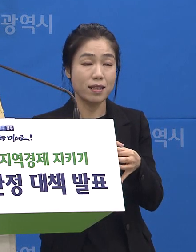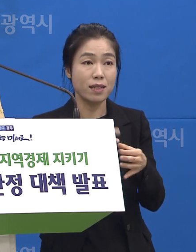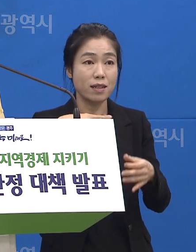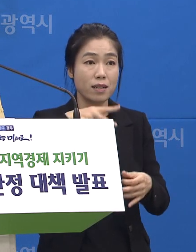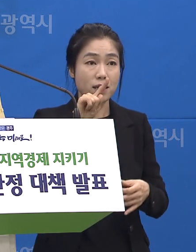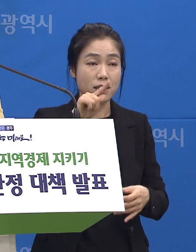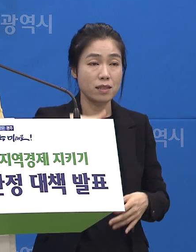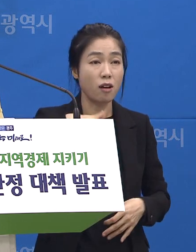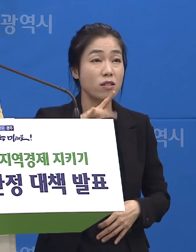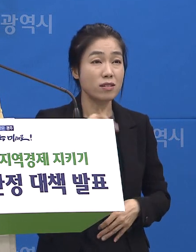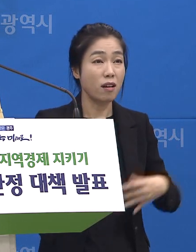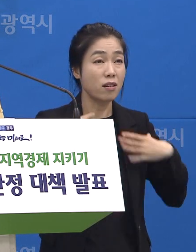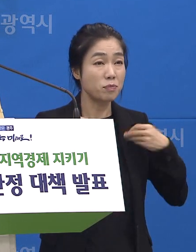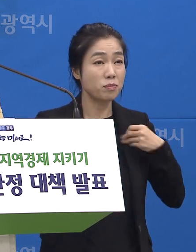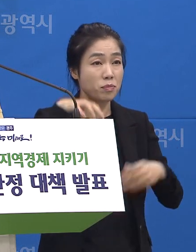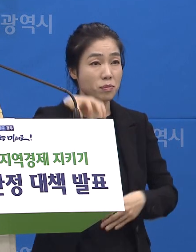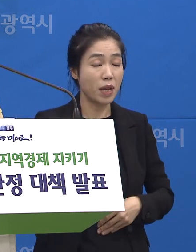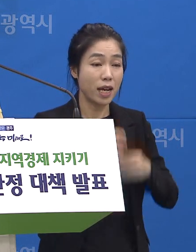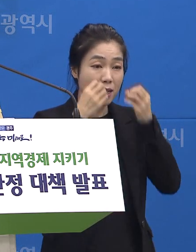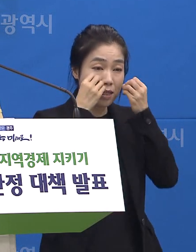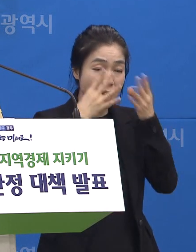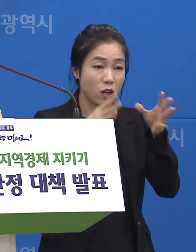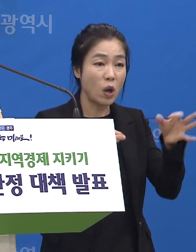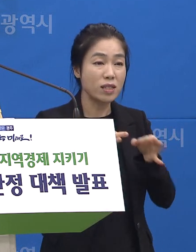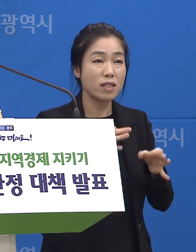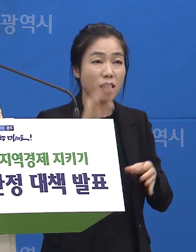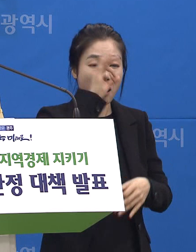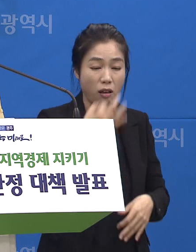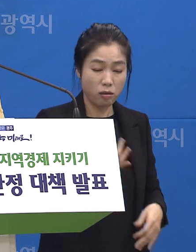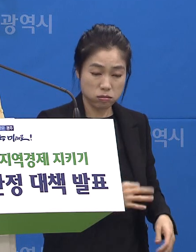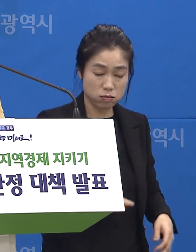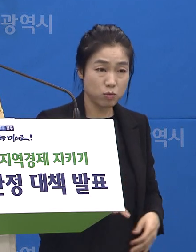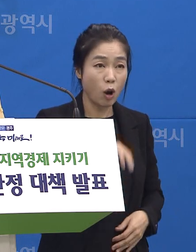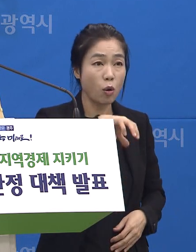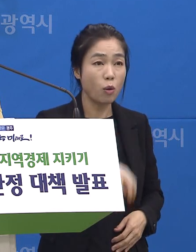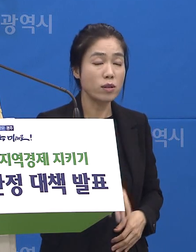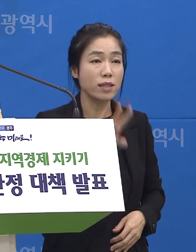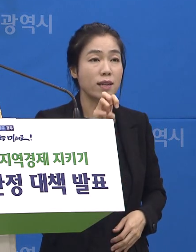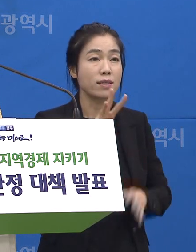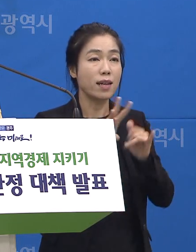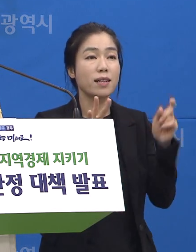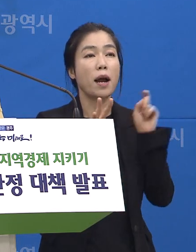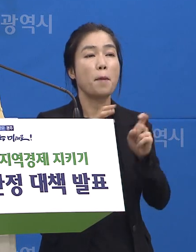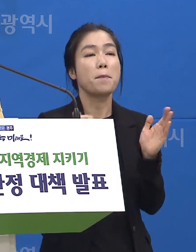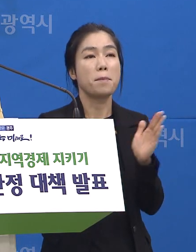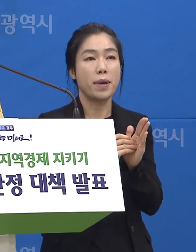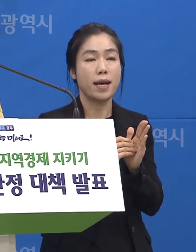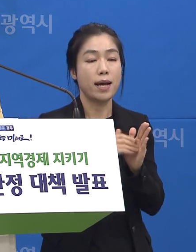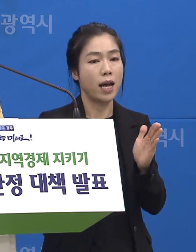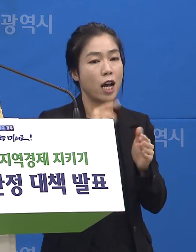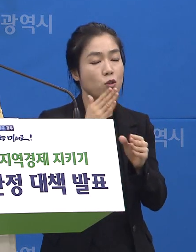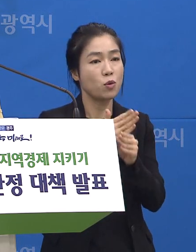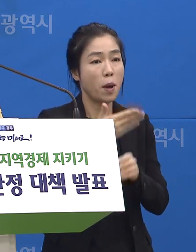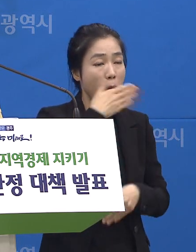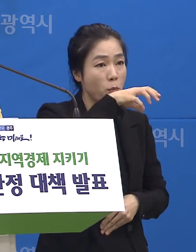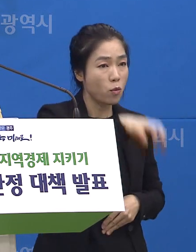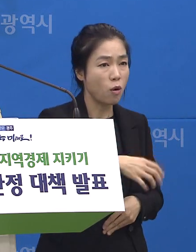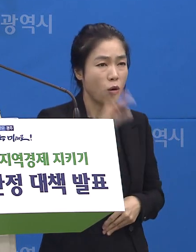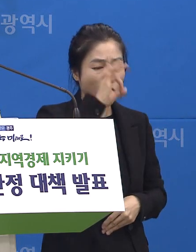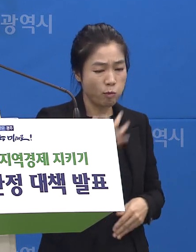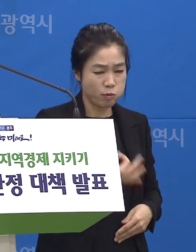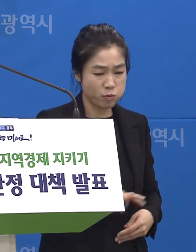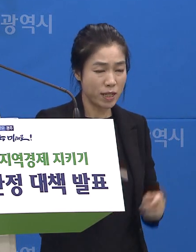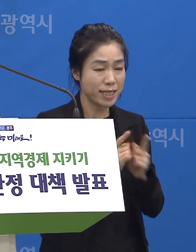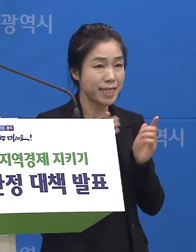석정 사우나, 그리고 새로운 시장 순대집에서 33명 양성입니다. 이 중 밥집이나 순대국집을